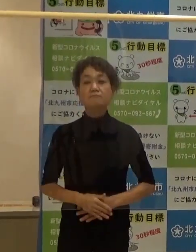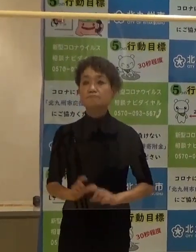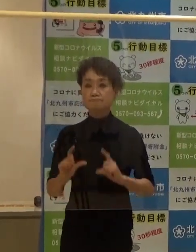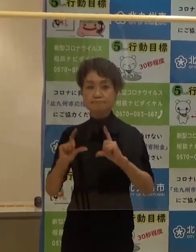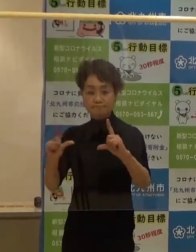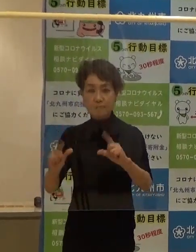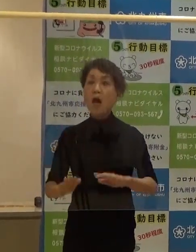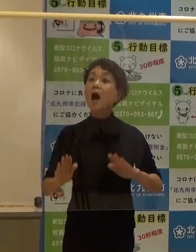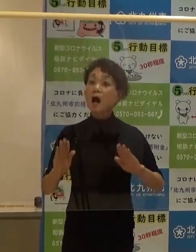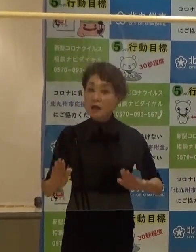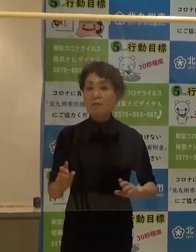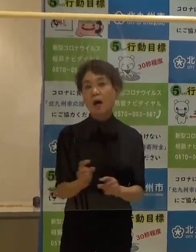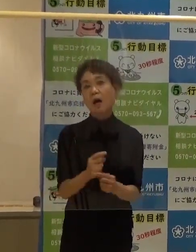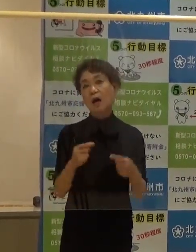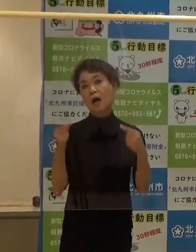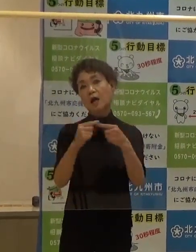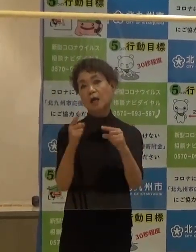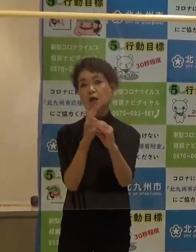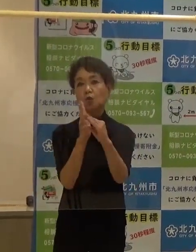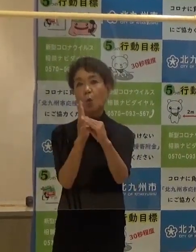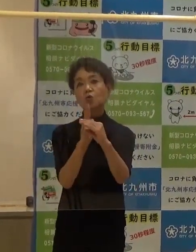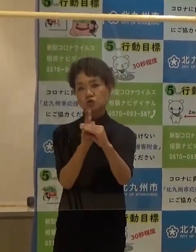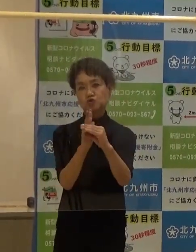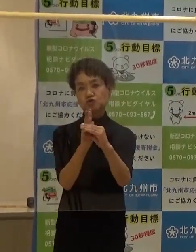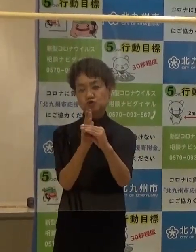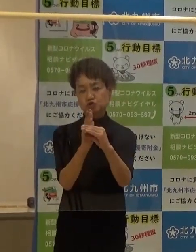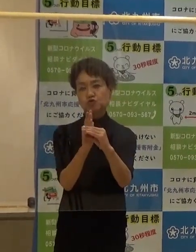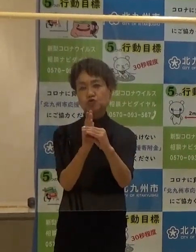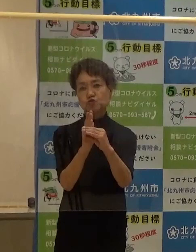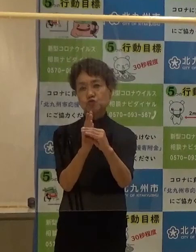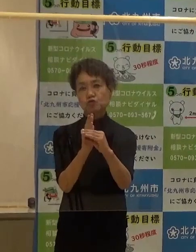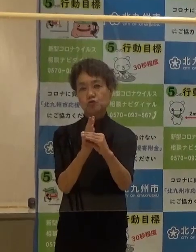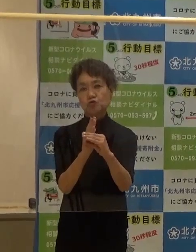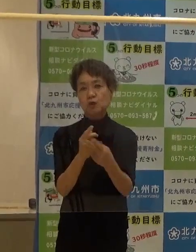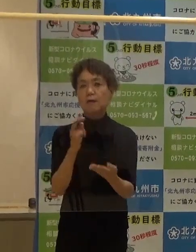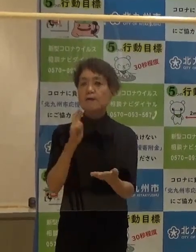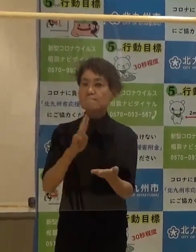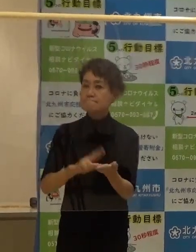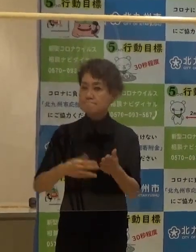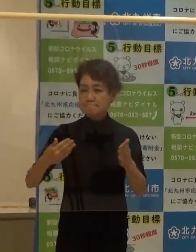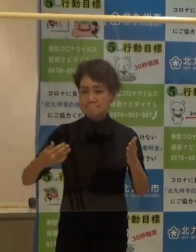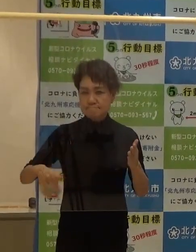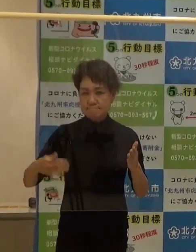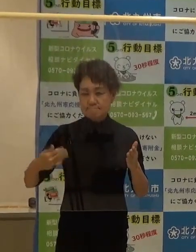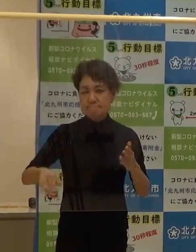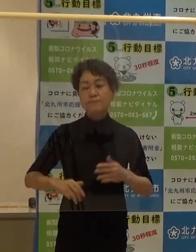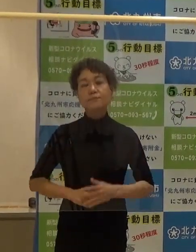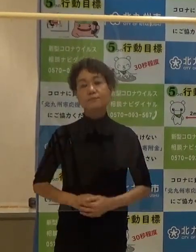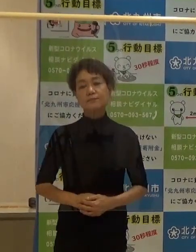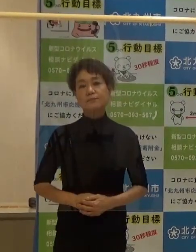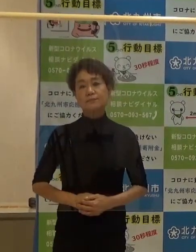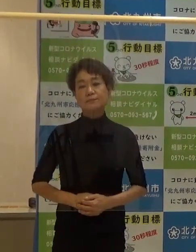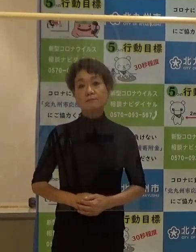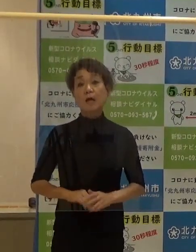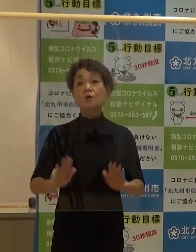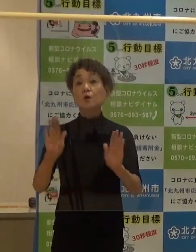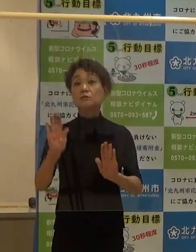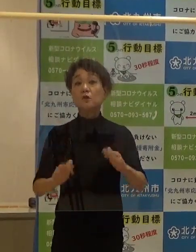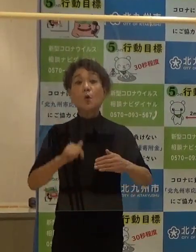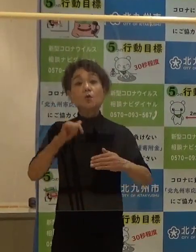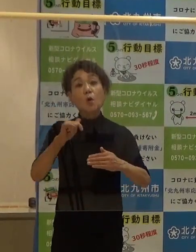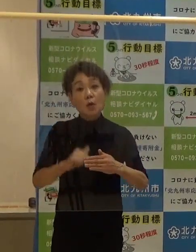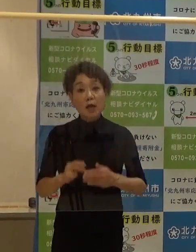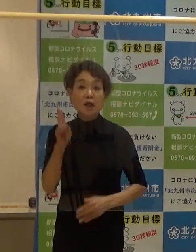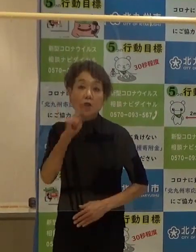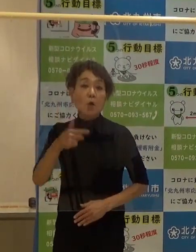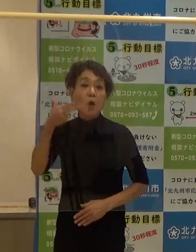在鋭意検討中でありまして、結論はまだであります。ただその中で横浜市の